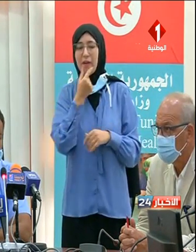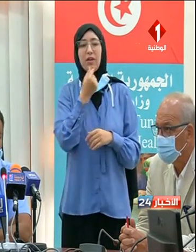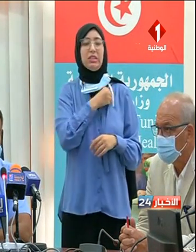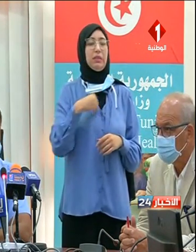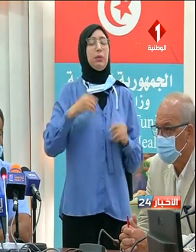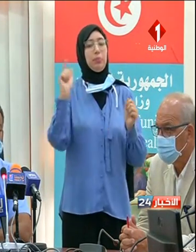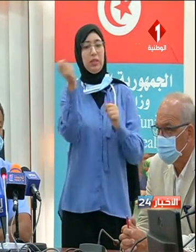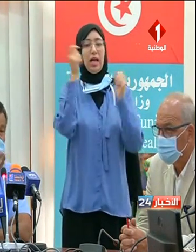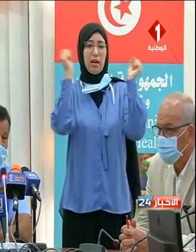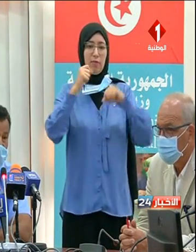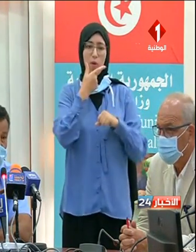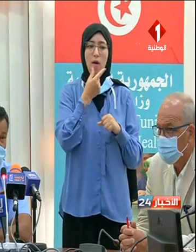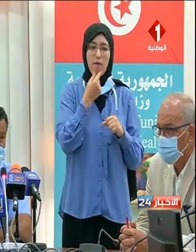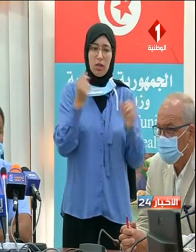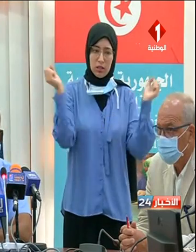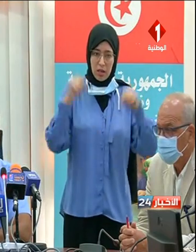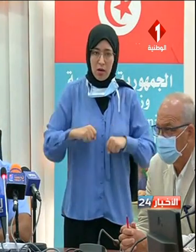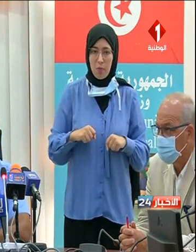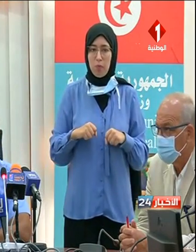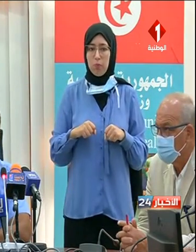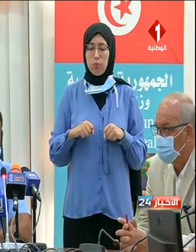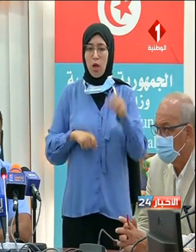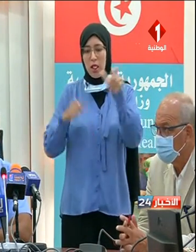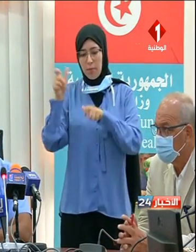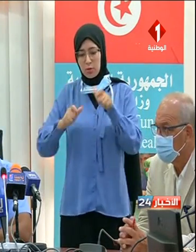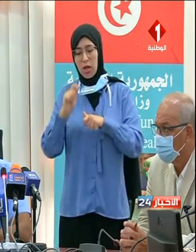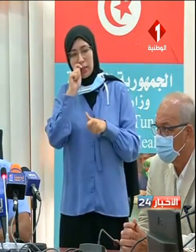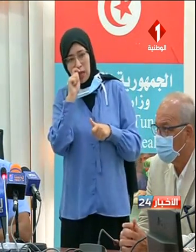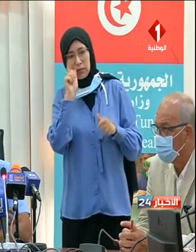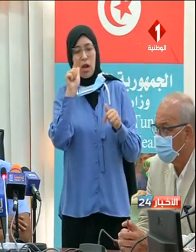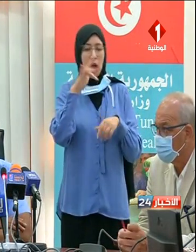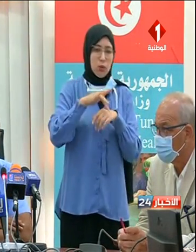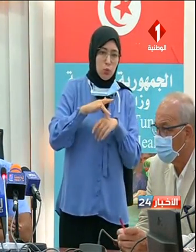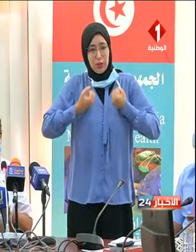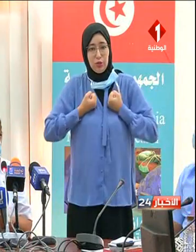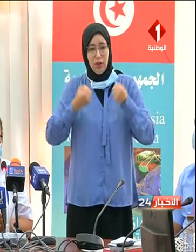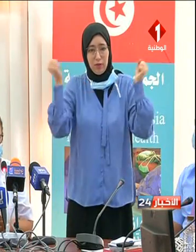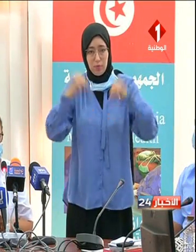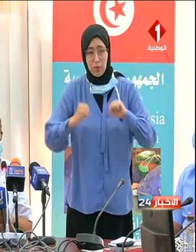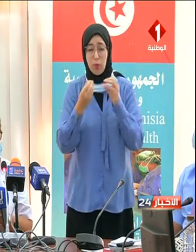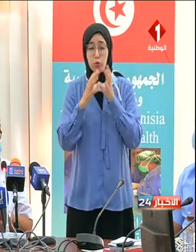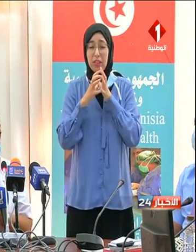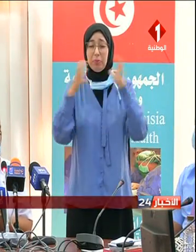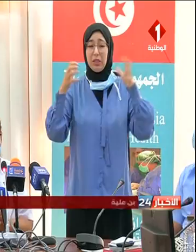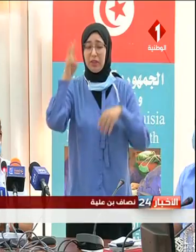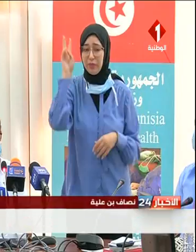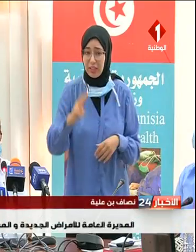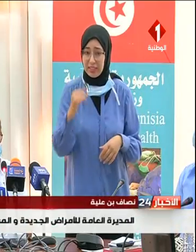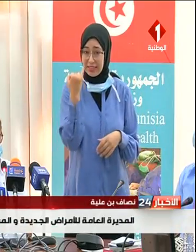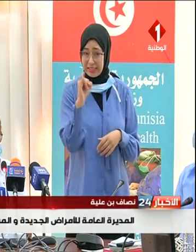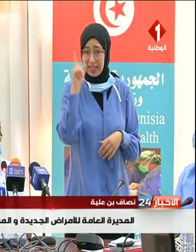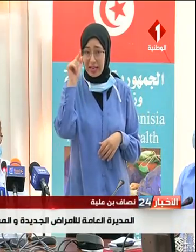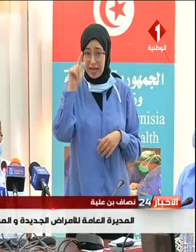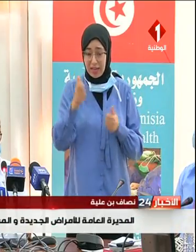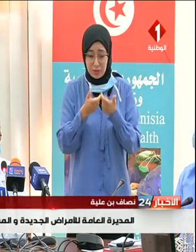التشخيص ويزيد كيف كيف على المواطن عملنا انا ما عملنا المشكله الكبيره انه اذا كان يقولوا عندنا